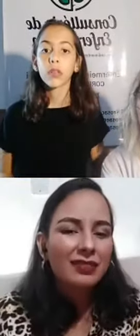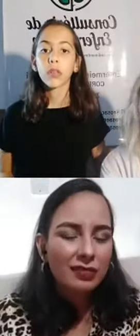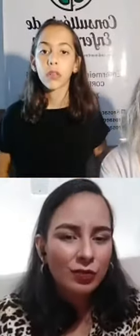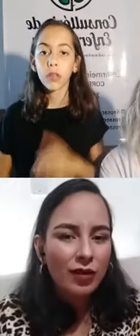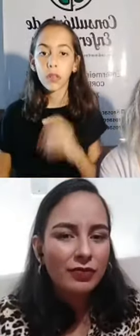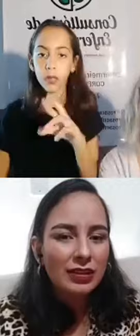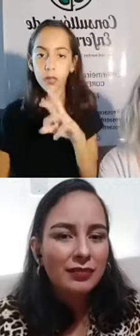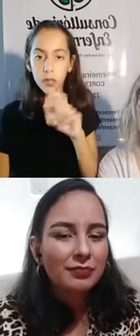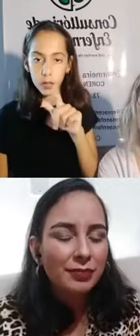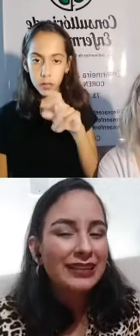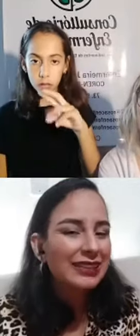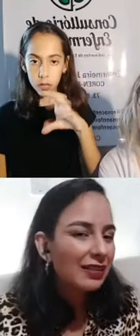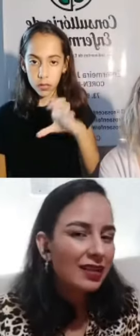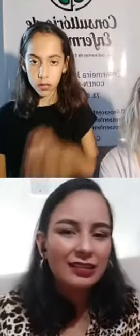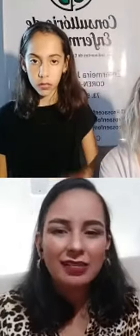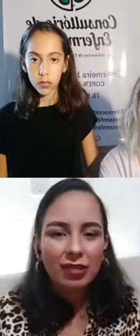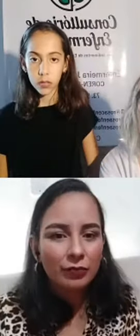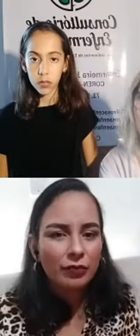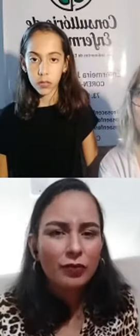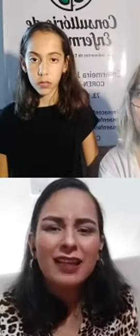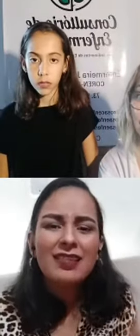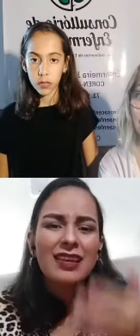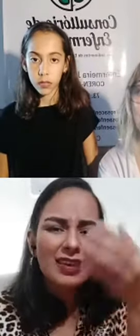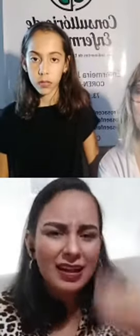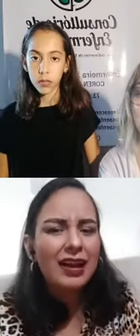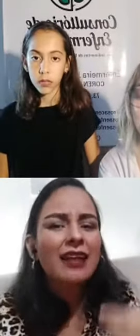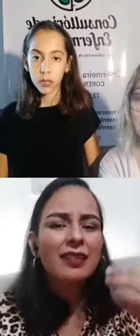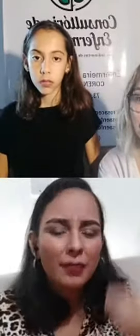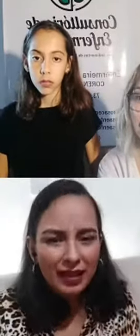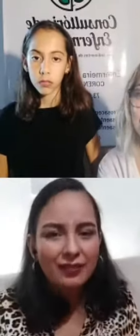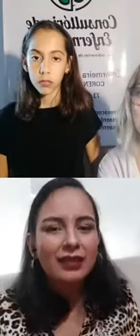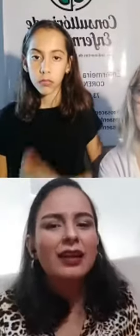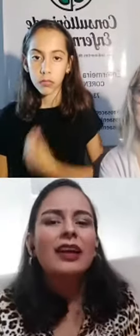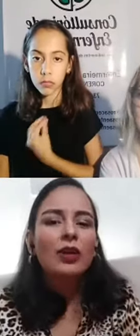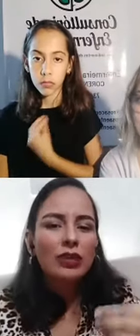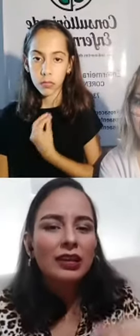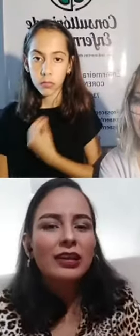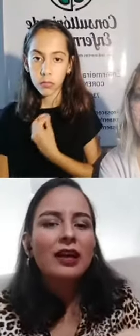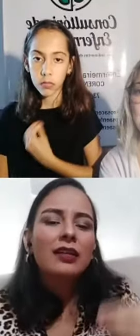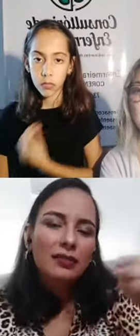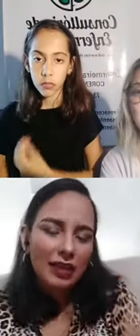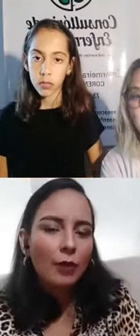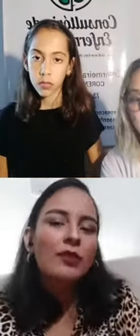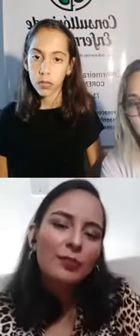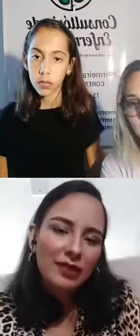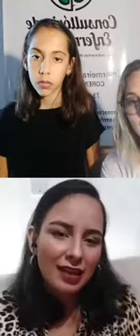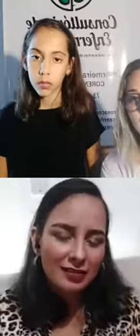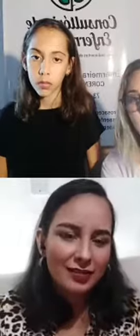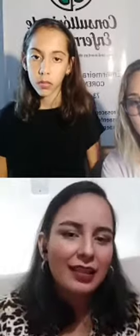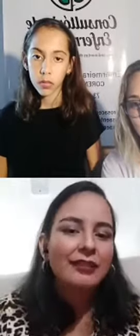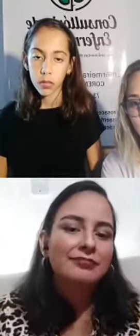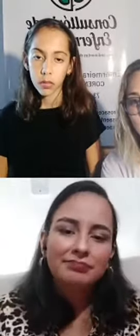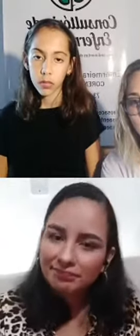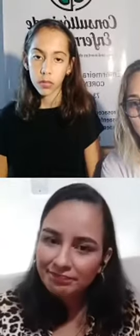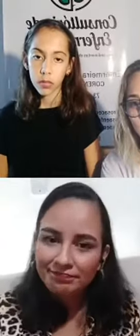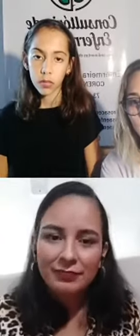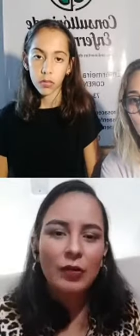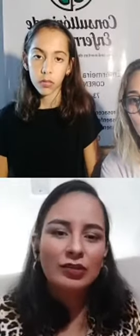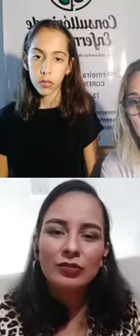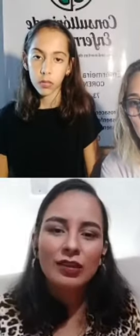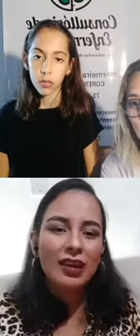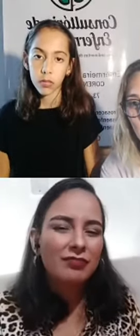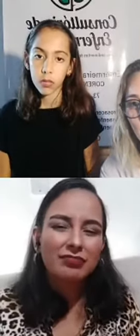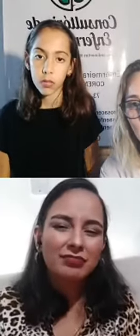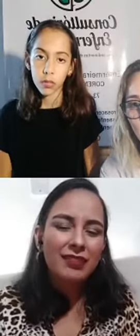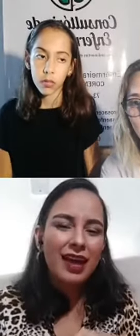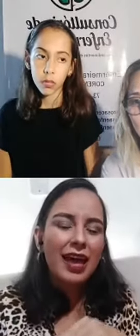mudaria sua vida para deixar de sala de aula? Não. Se eu ficasse rica, ganhasse na Mega Sena, eu queria ter a possibilidade de ensinar. Eu acho